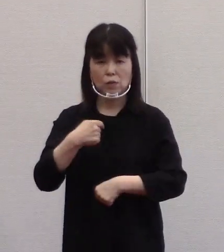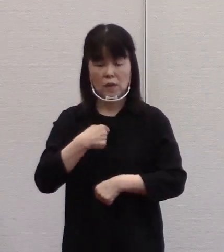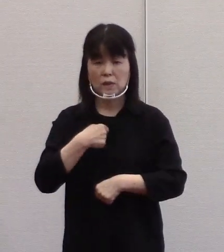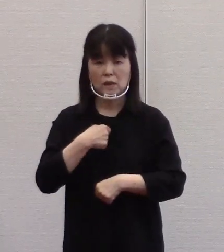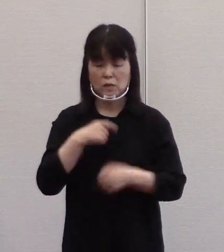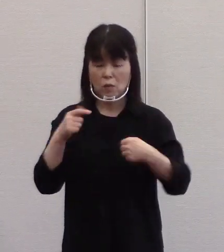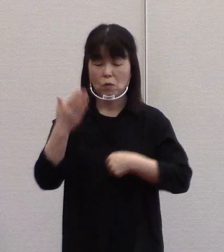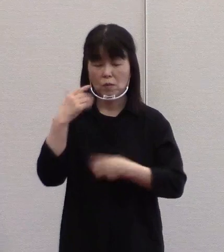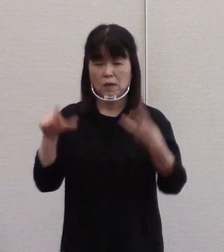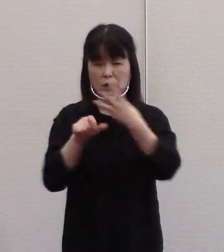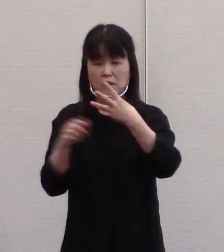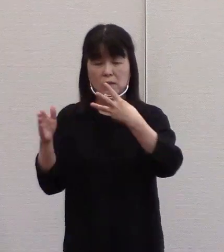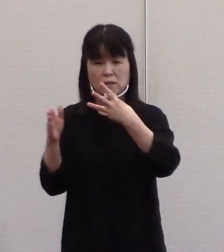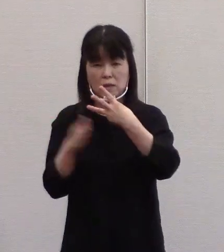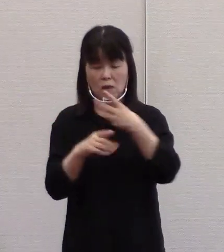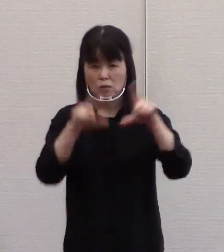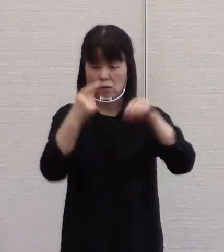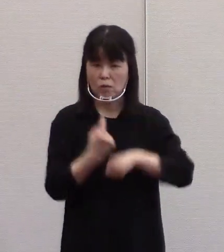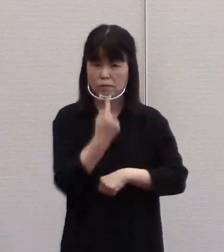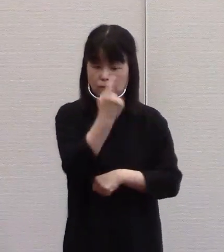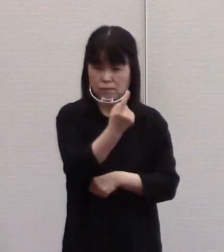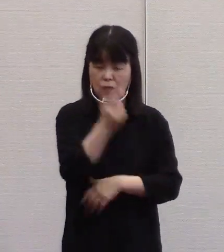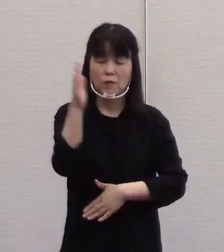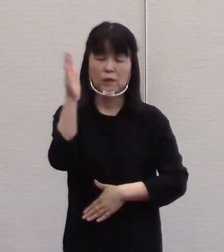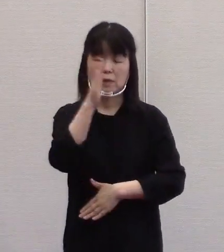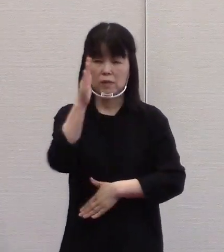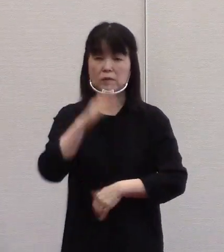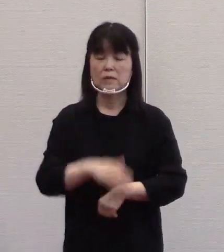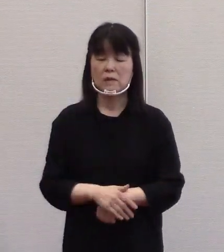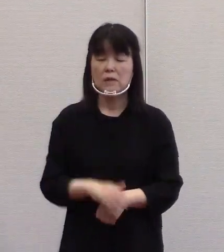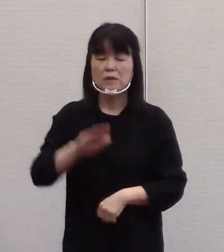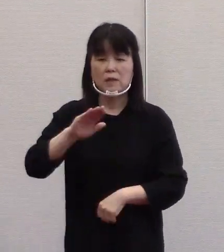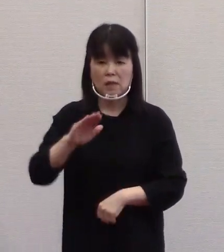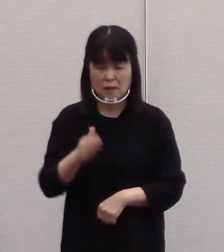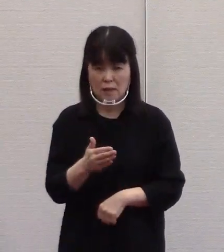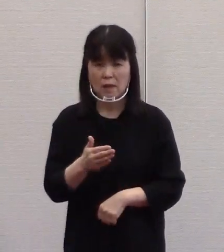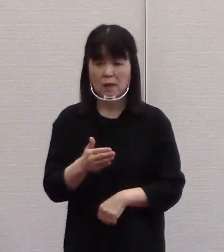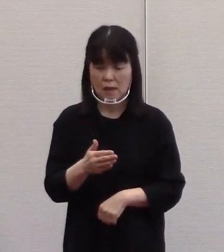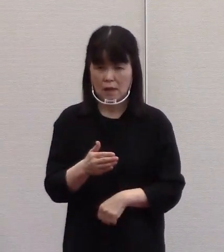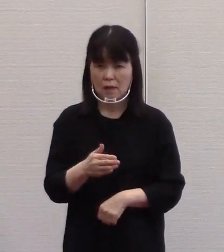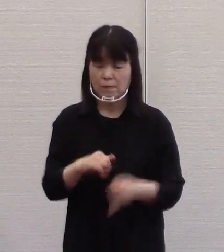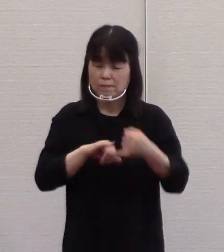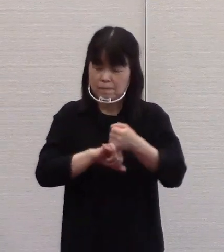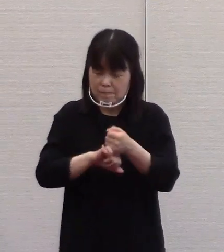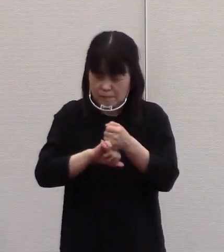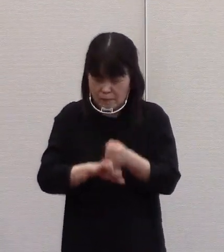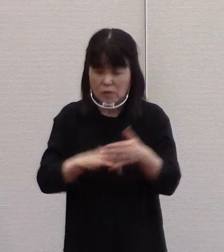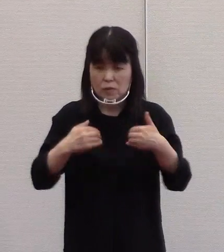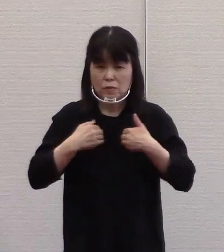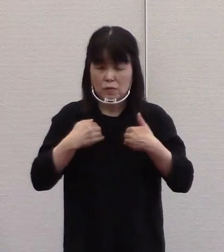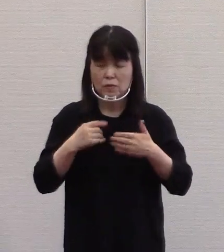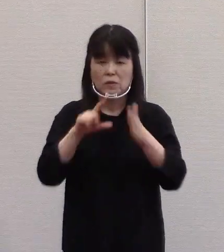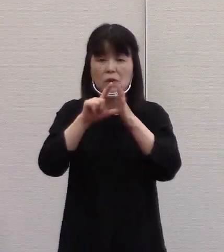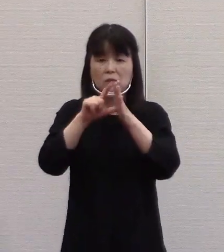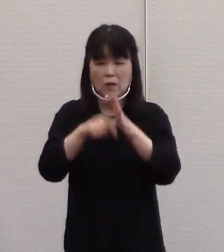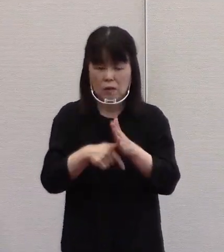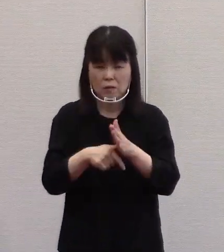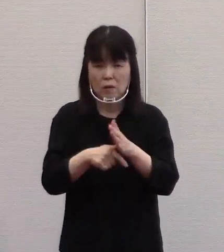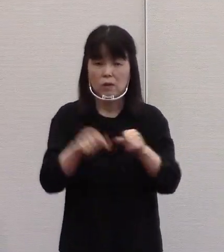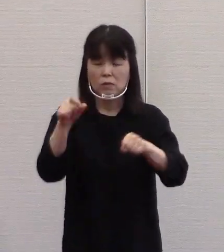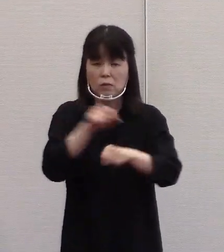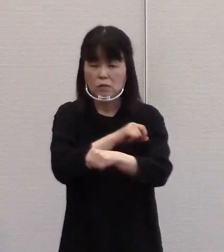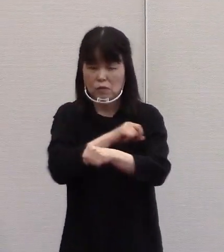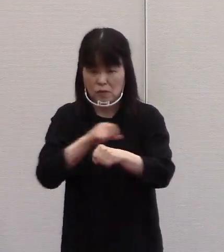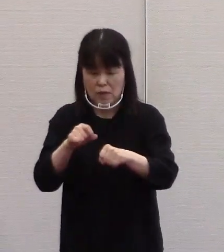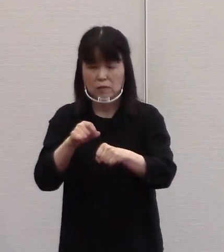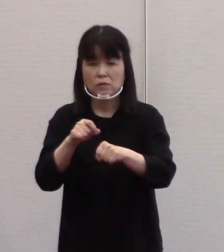ない。ただどうしても必要な会議についてはですね、特別に出かけてもらうこと